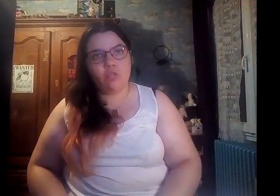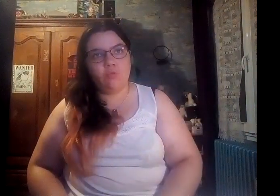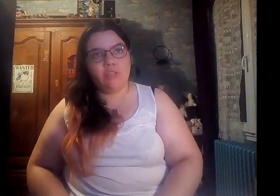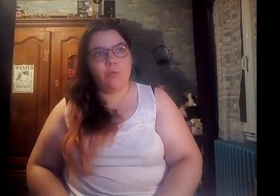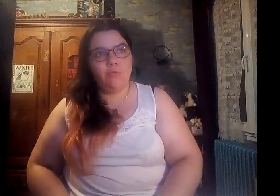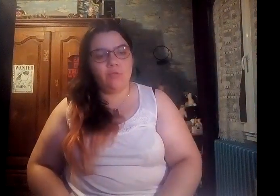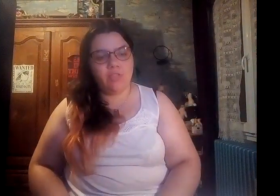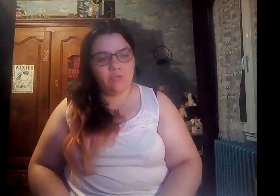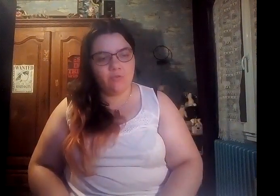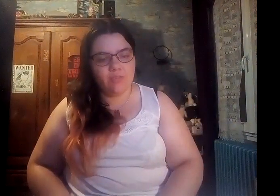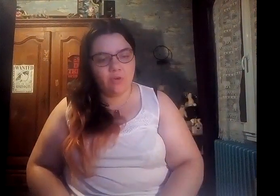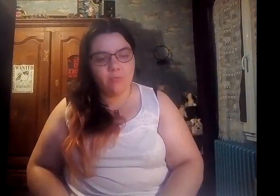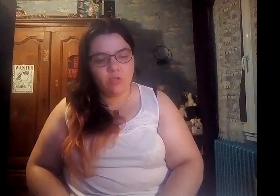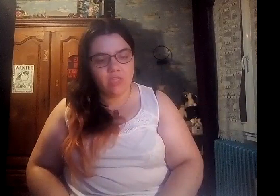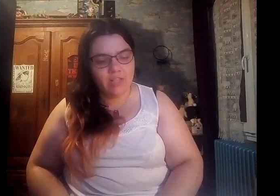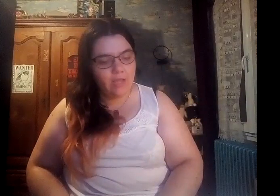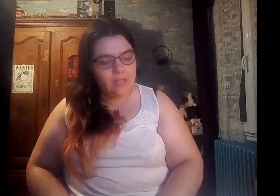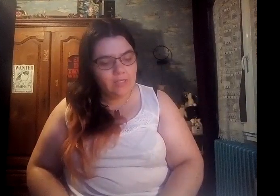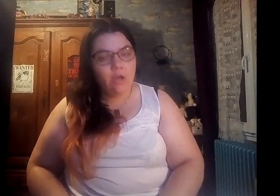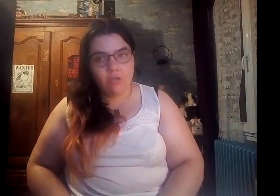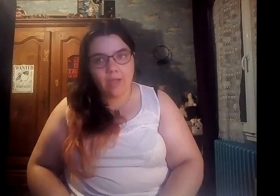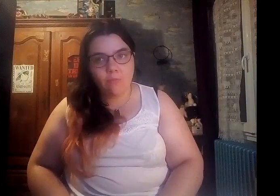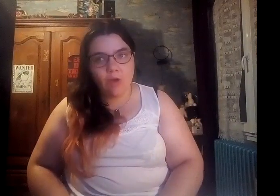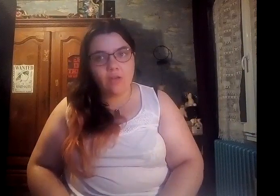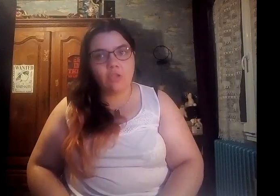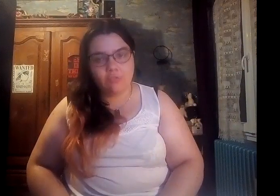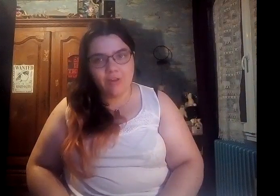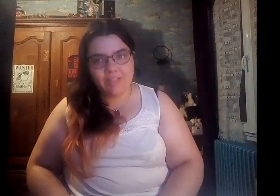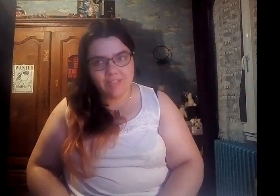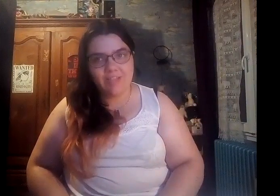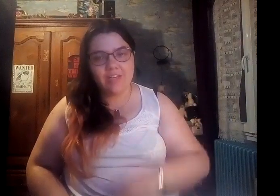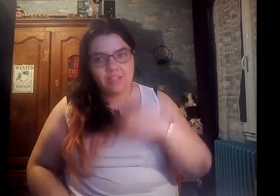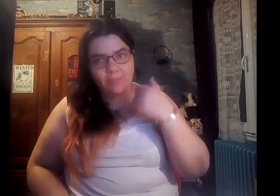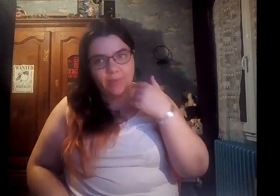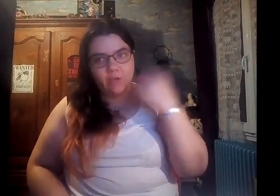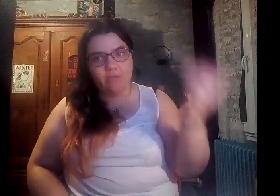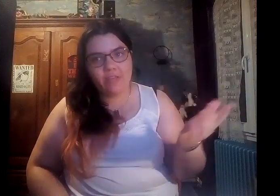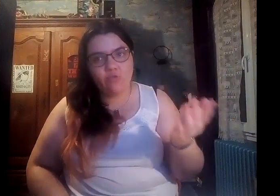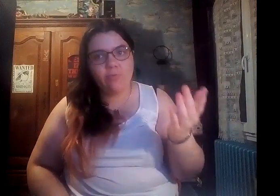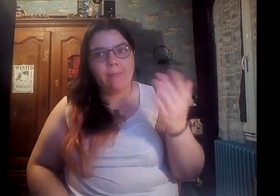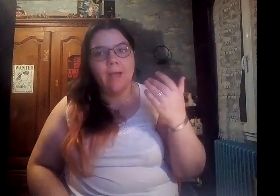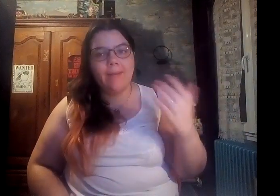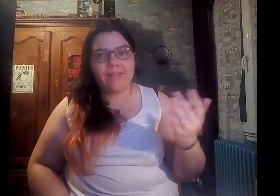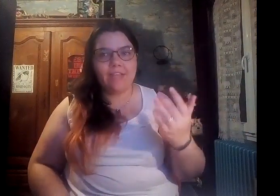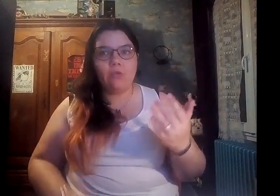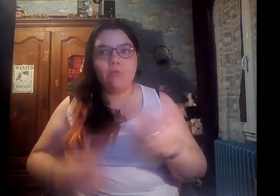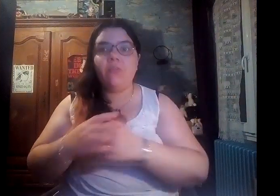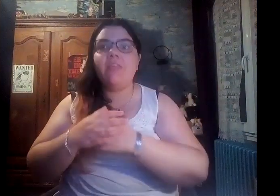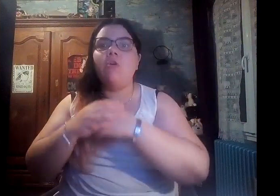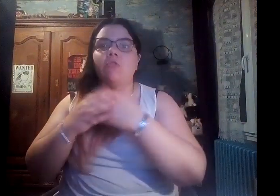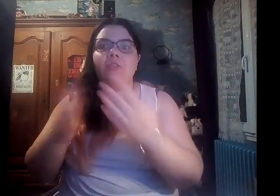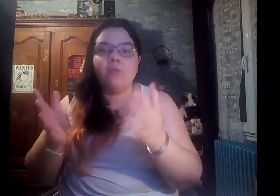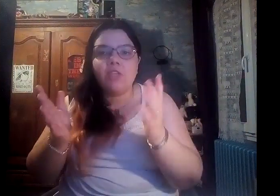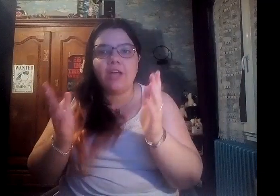pour en savoir plus sur cette théorie maudite là en tout cas moi je vous laisse ici j'espère que vous avez tout de même apprécié cette vidéo des bonnes cages